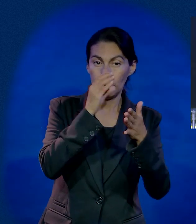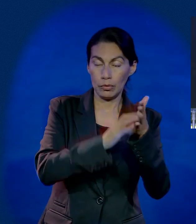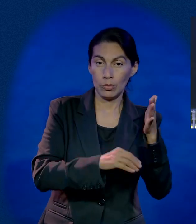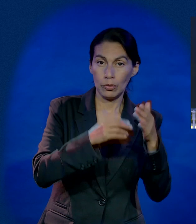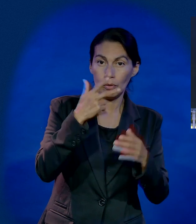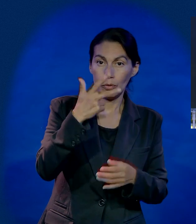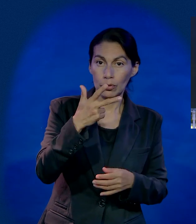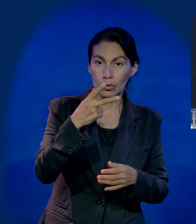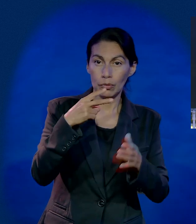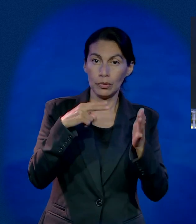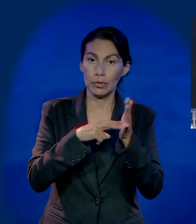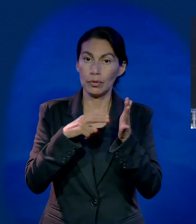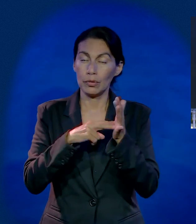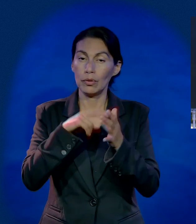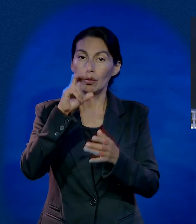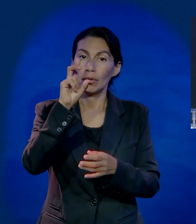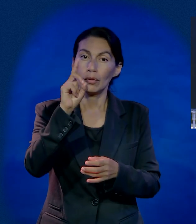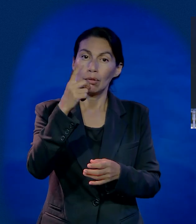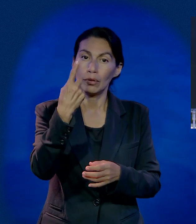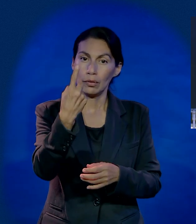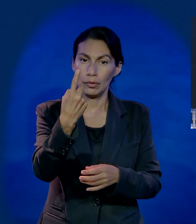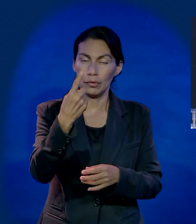Internacional. Juan, capítulo 8,